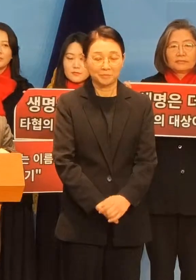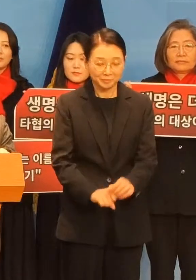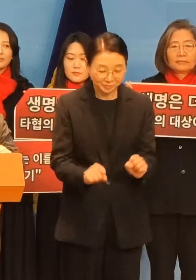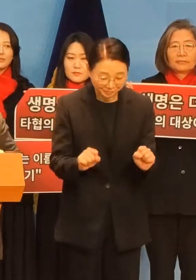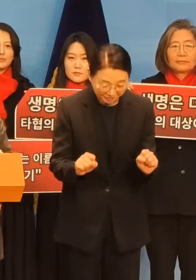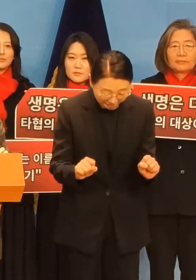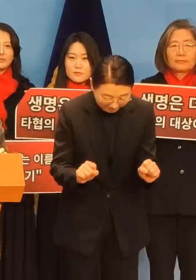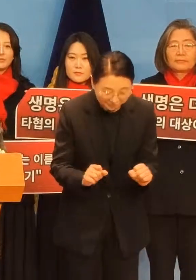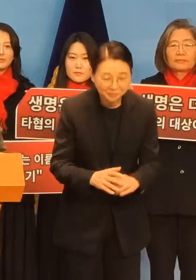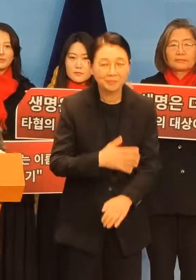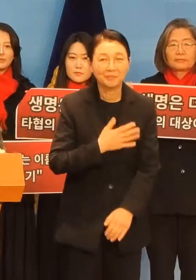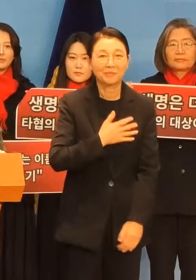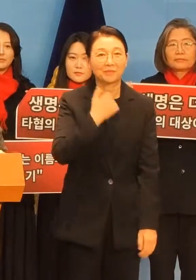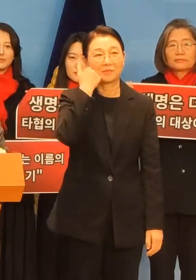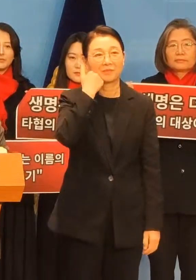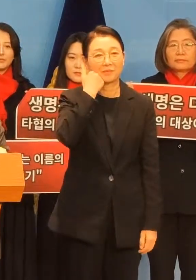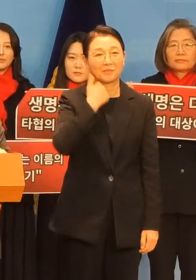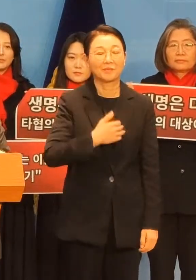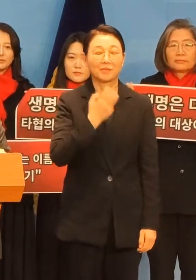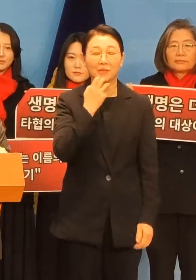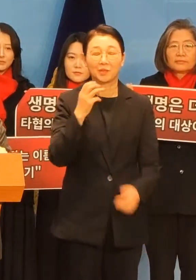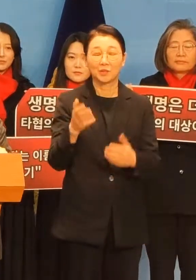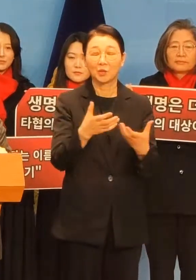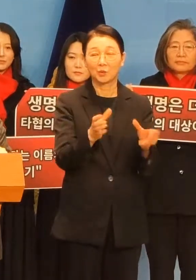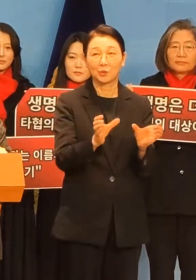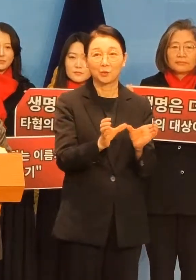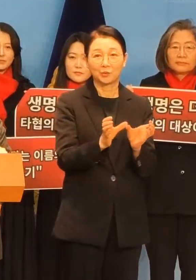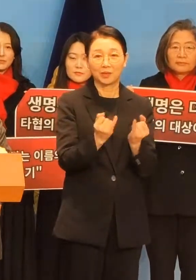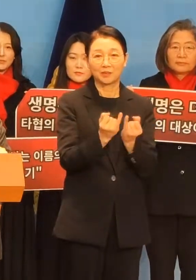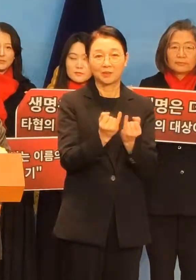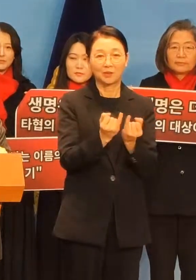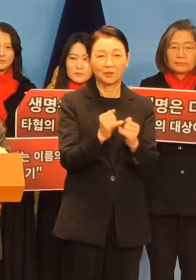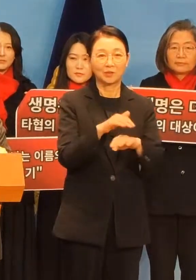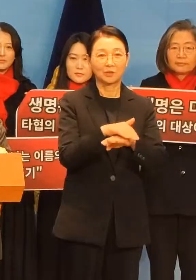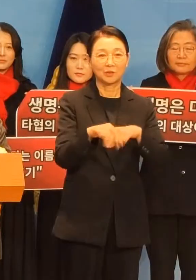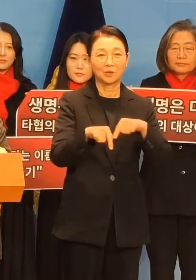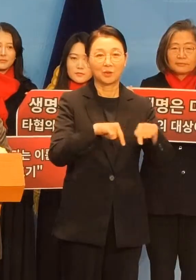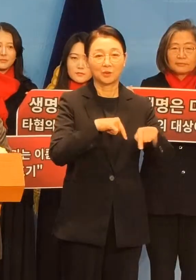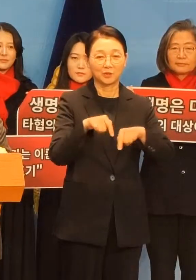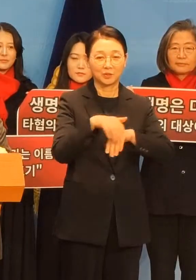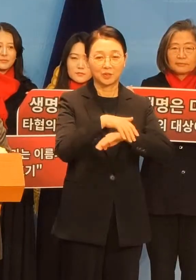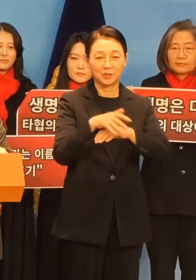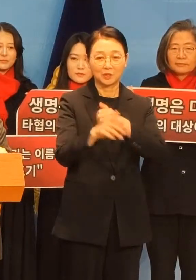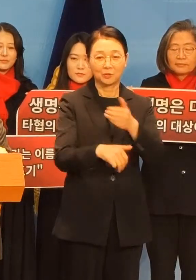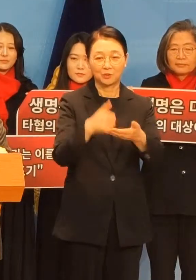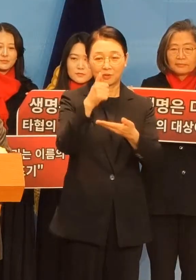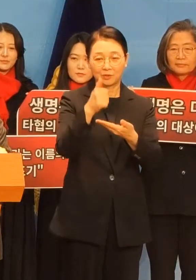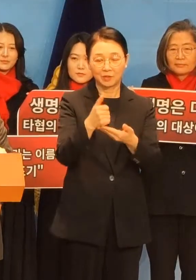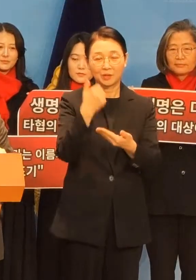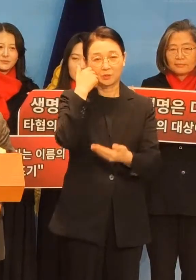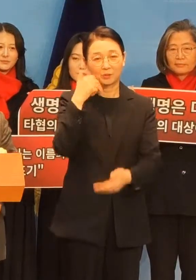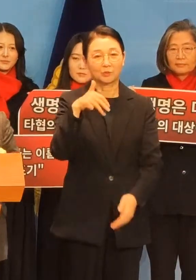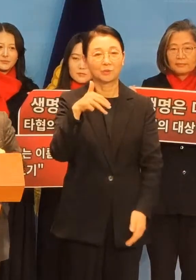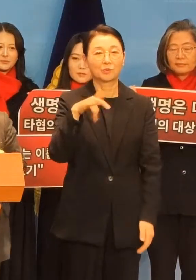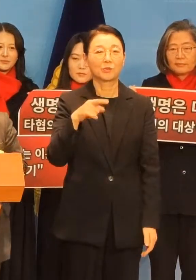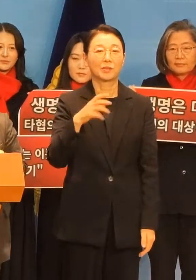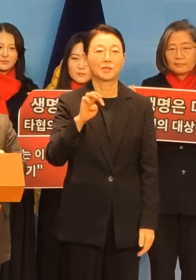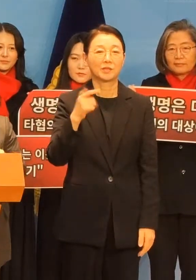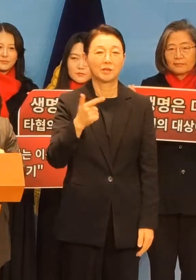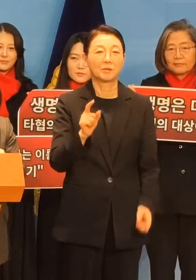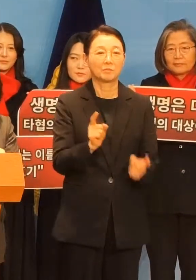안녕하십니까. 저는 경기도당 여성정책기획위원회 위원장 최지연입니다.